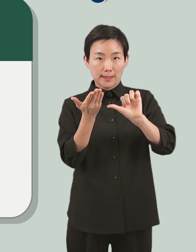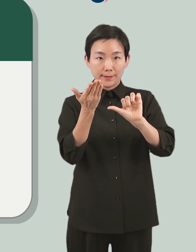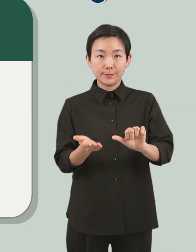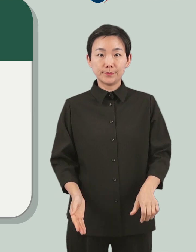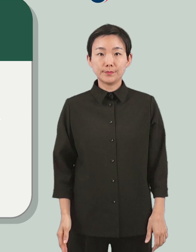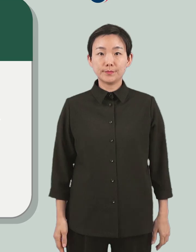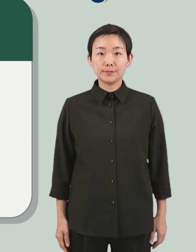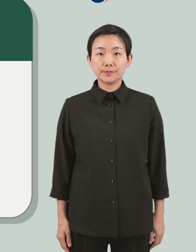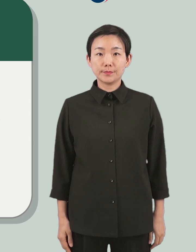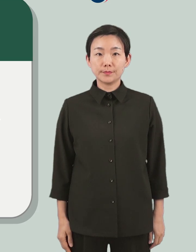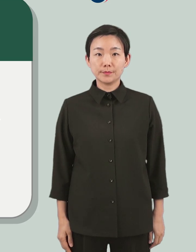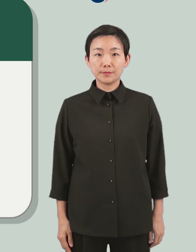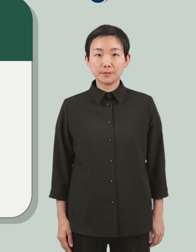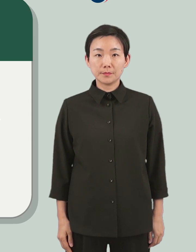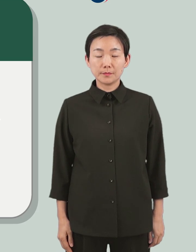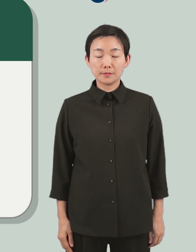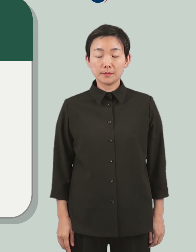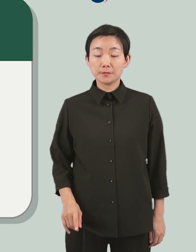이상 돌립니다.